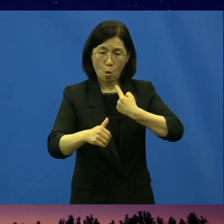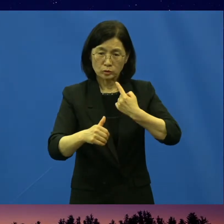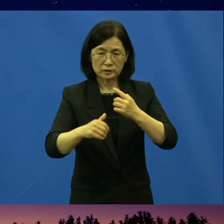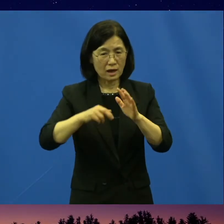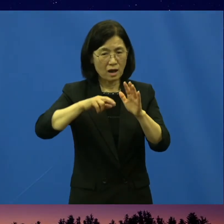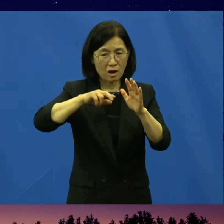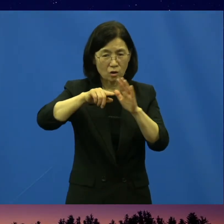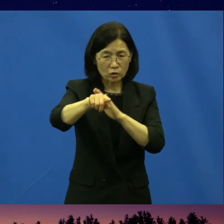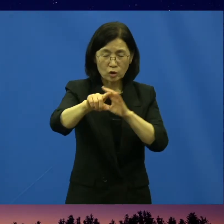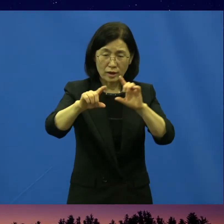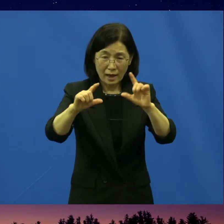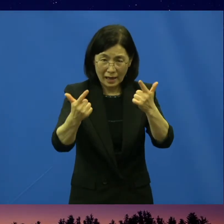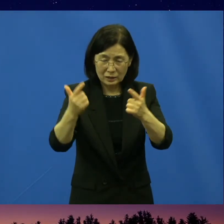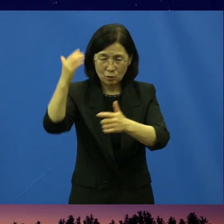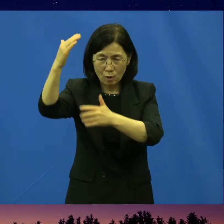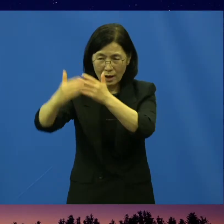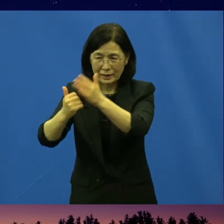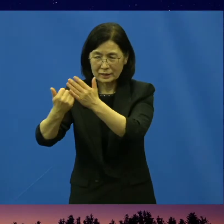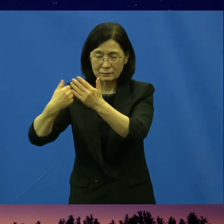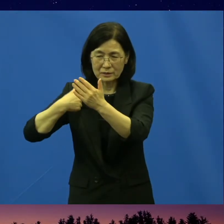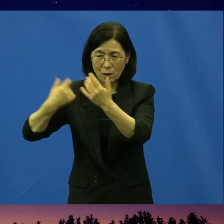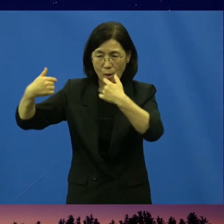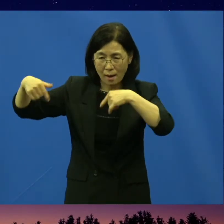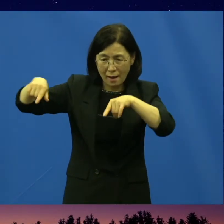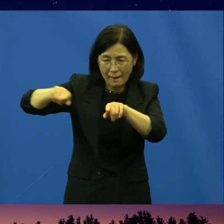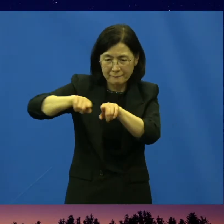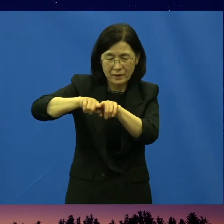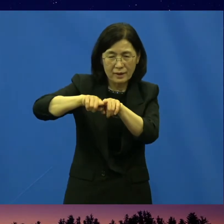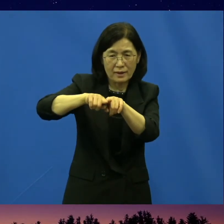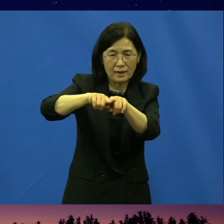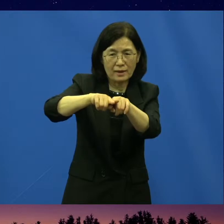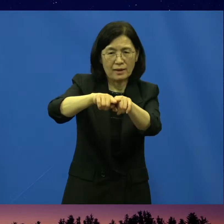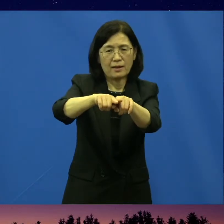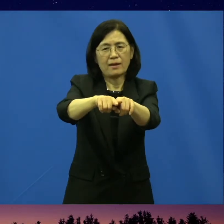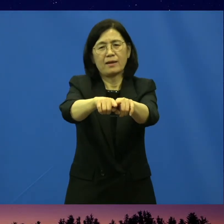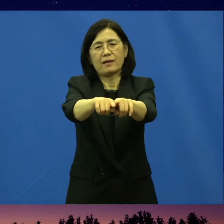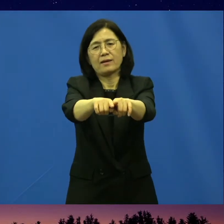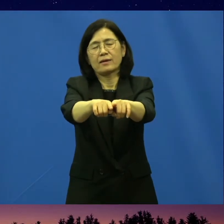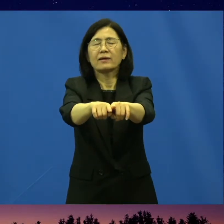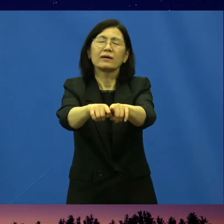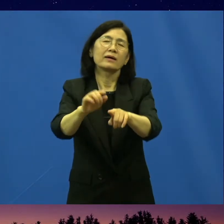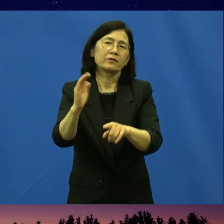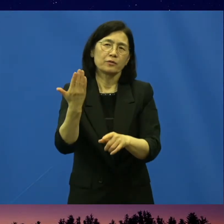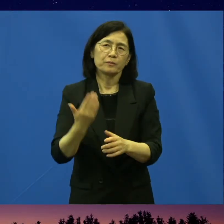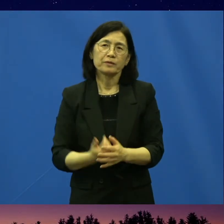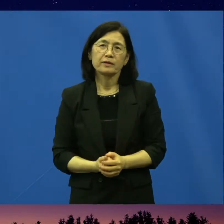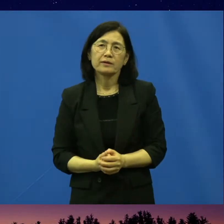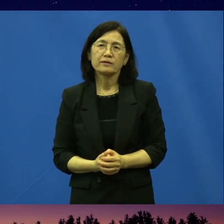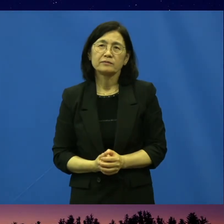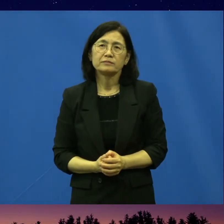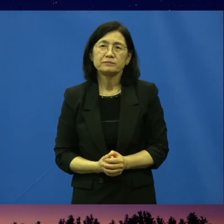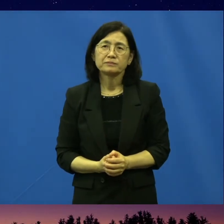가운데로 건널 때도, 가운데 있을 때도 내가 혼자 있는 게 아니고 주님이 함께 오셔요.